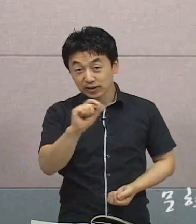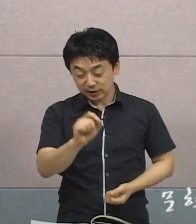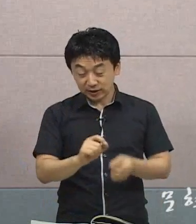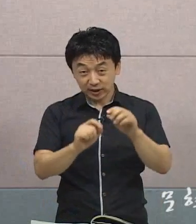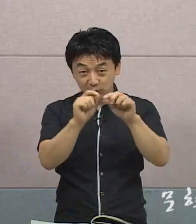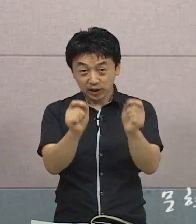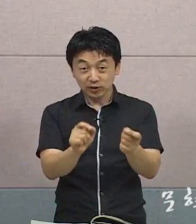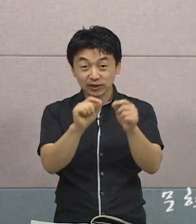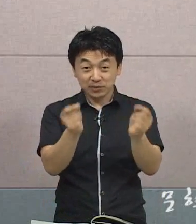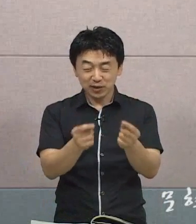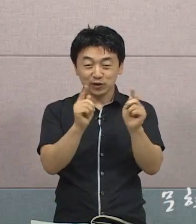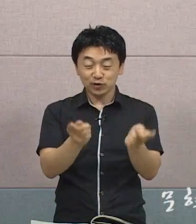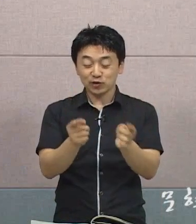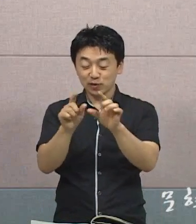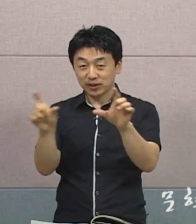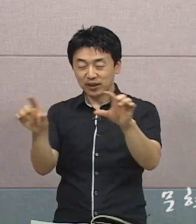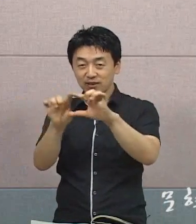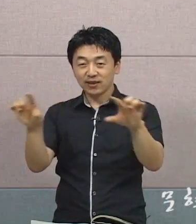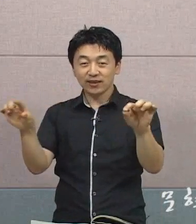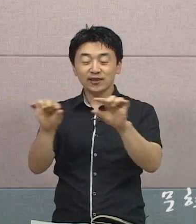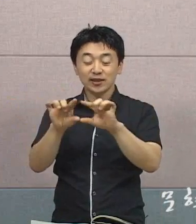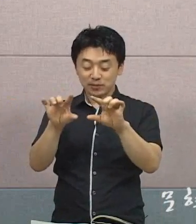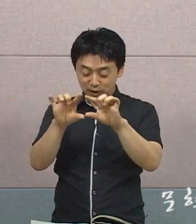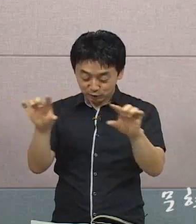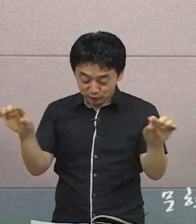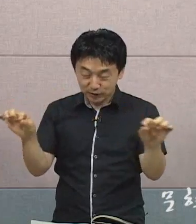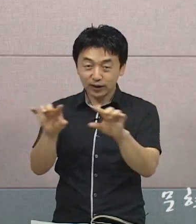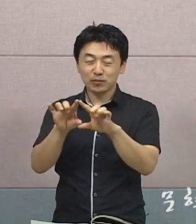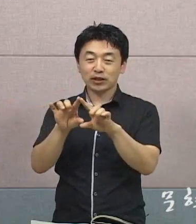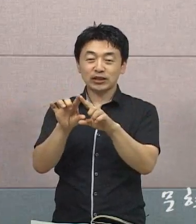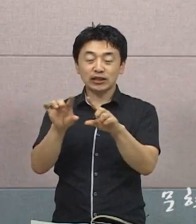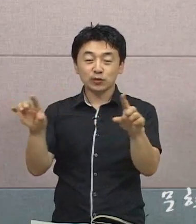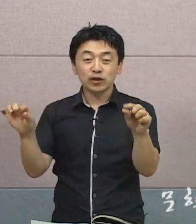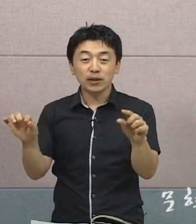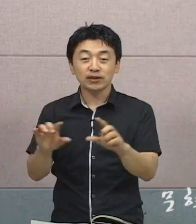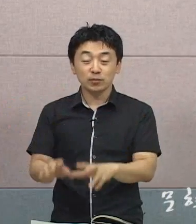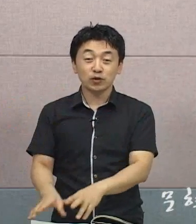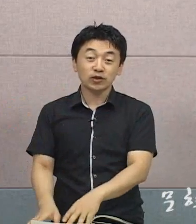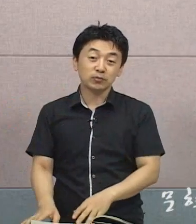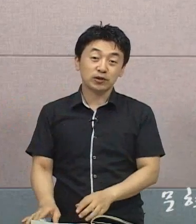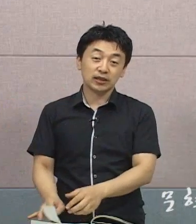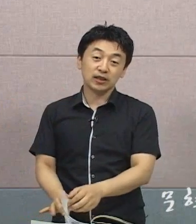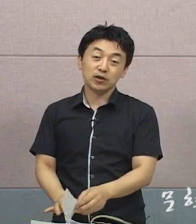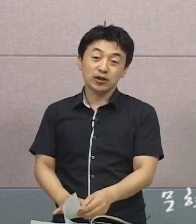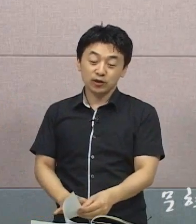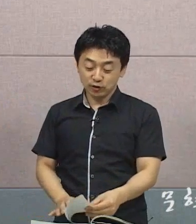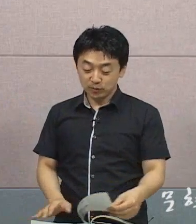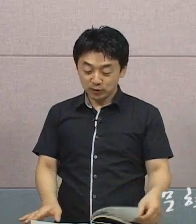맛없다는 그냥 기초단어 의미라고 써주시고, 옆에다가, 재수가 없다, 뭔가 기대했다, 좋다, 말았네, 뭐, 이런 느낌으로 같이 써주시면 좋을